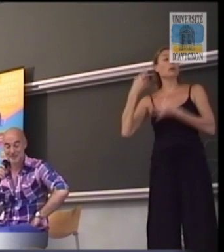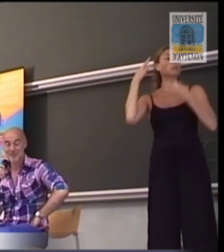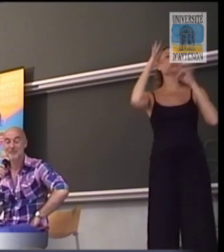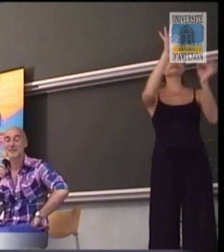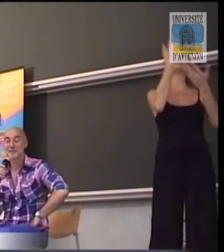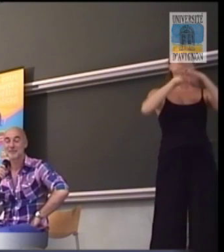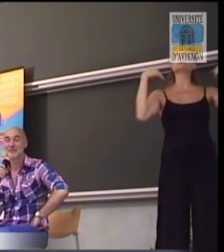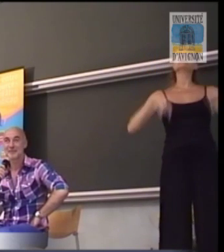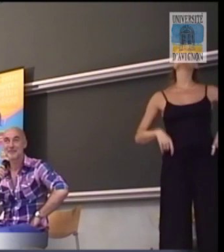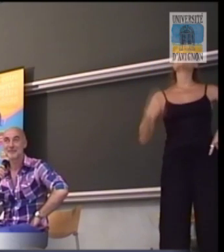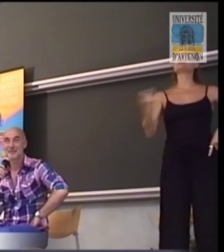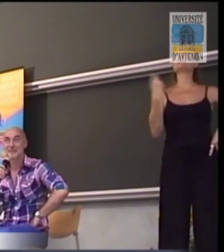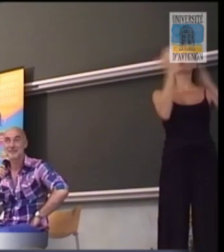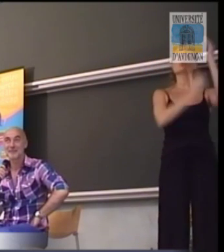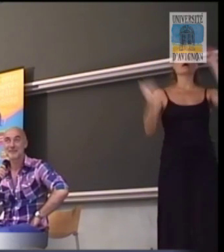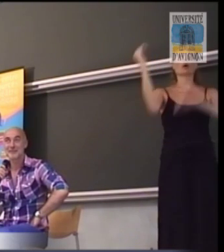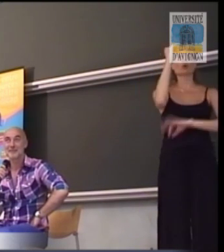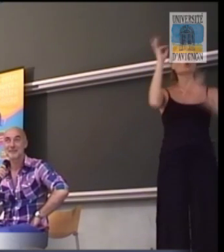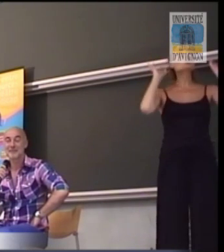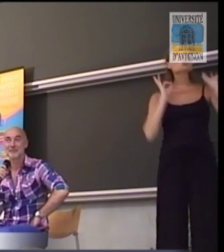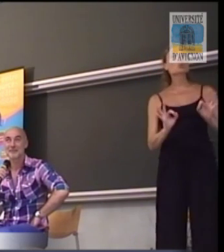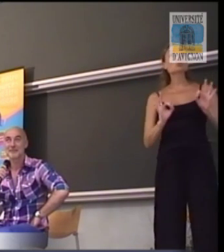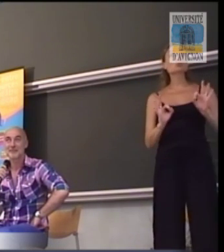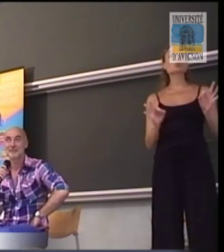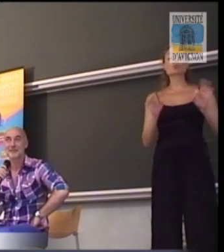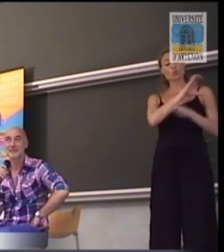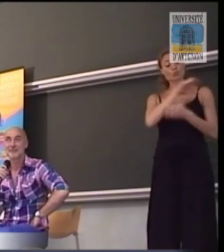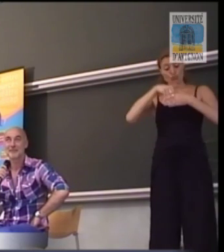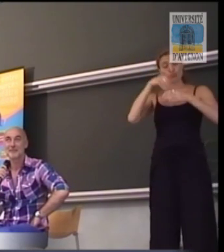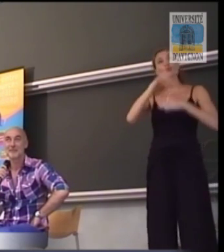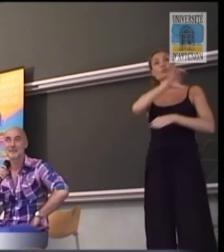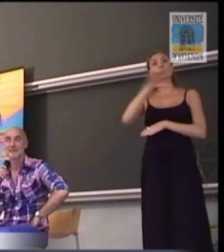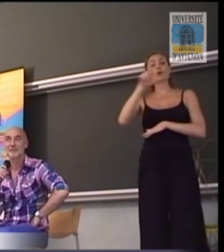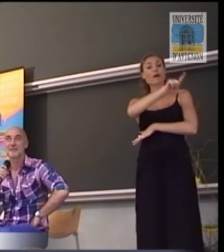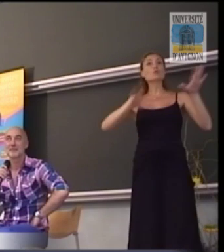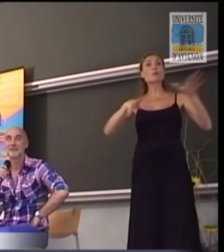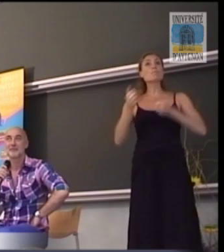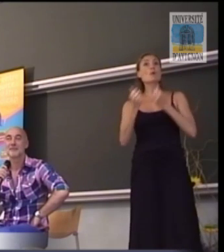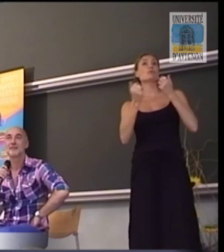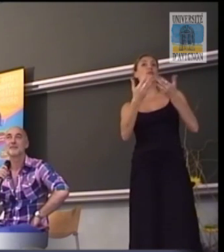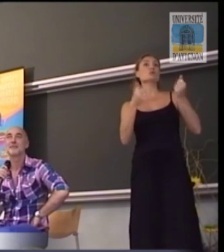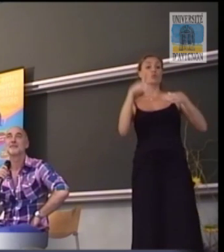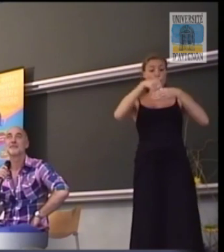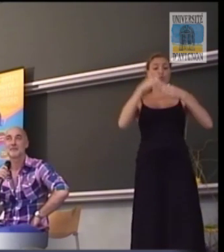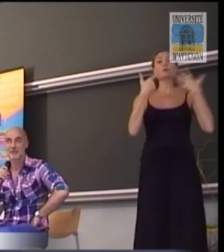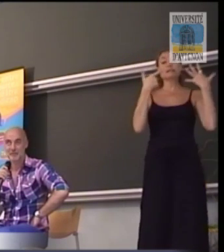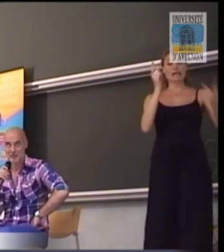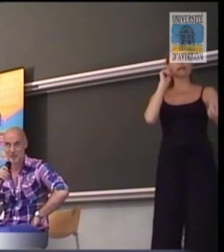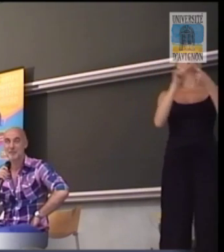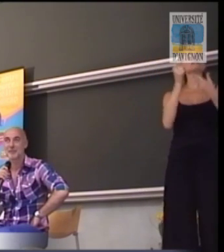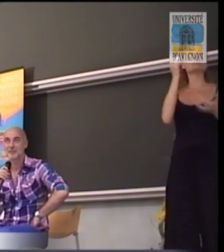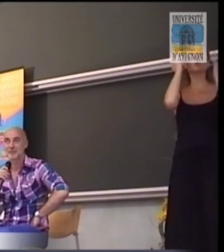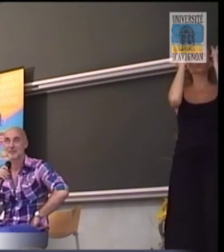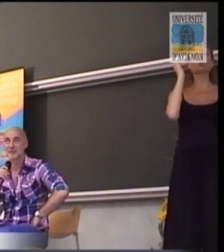Pécresse, justement sur lequel il y a, sur 128 propositions, 7 propositions qui sont consacrées à la culture et au